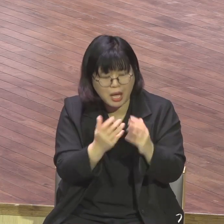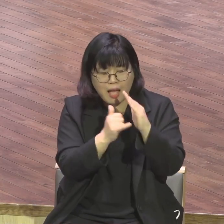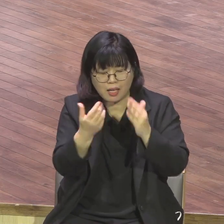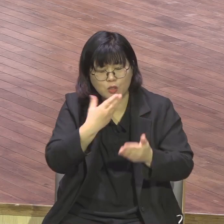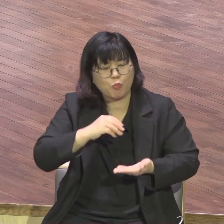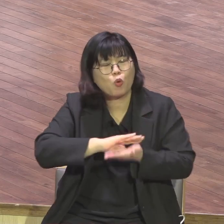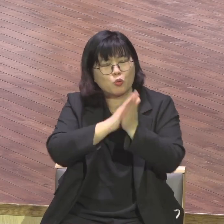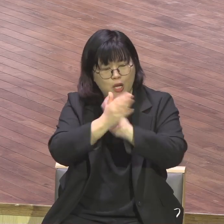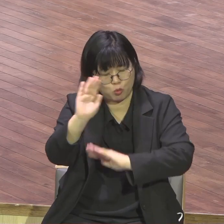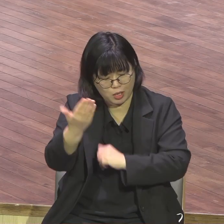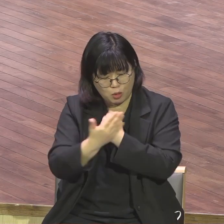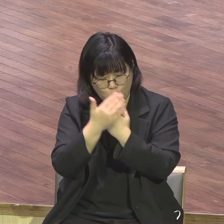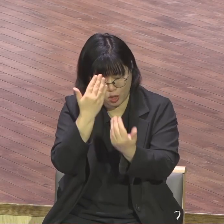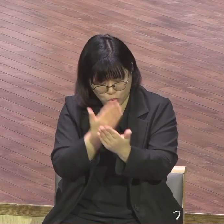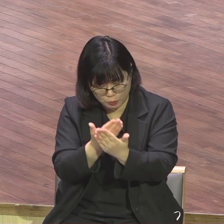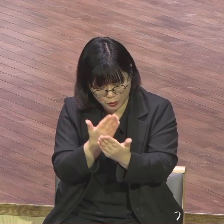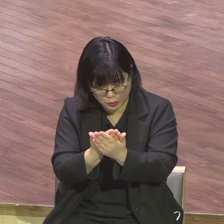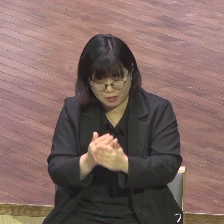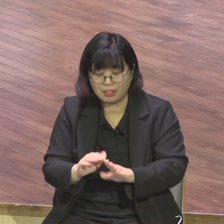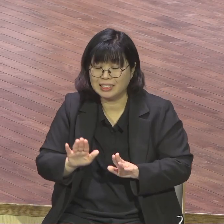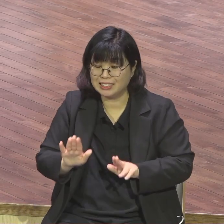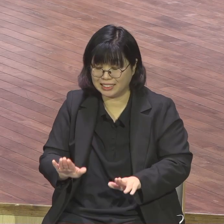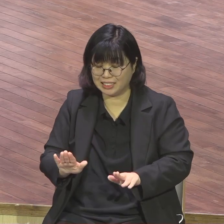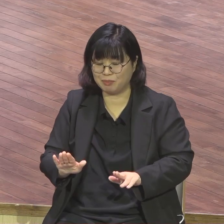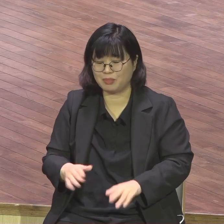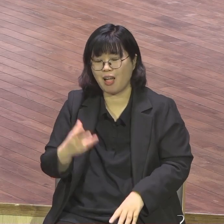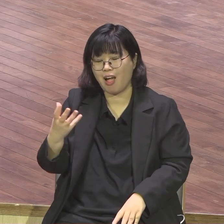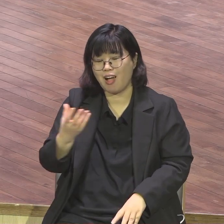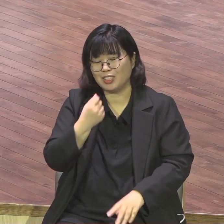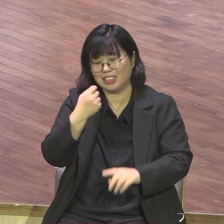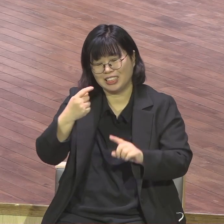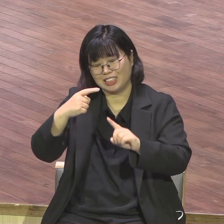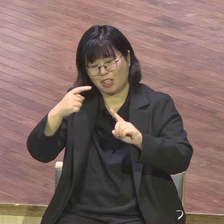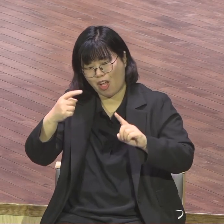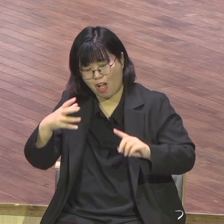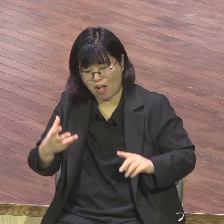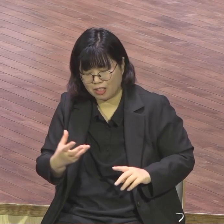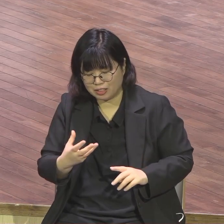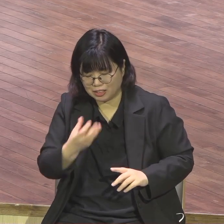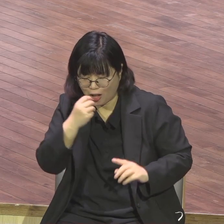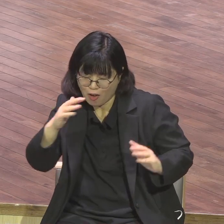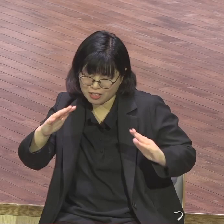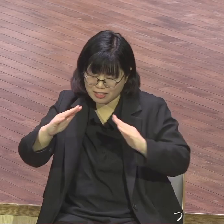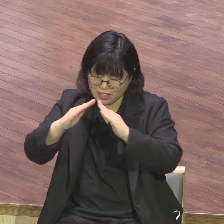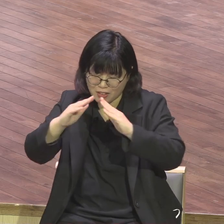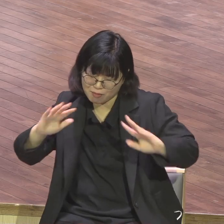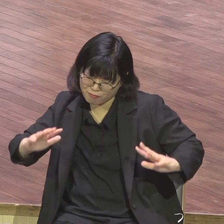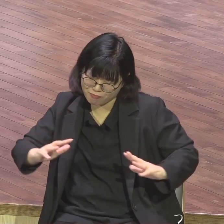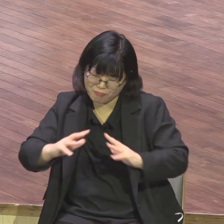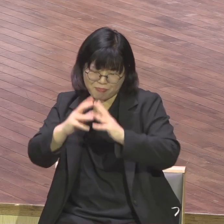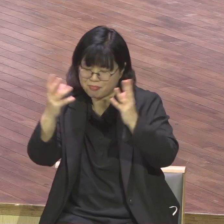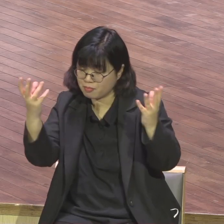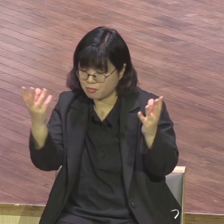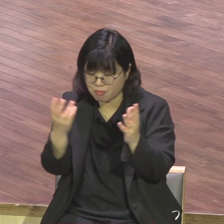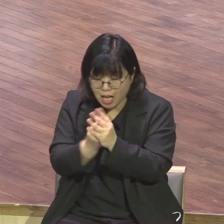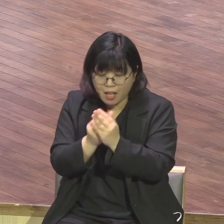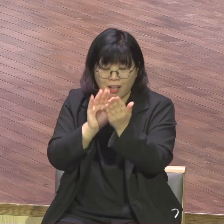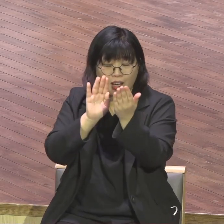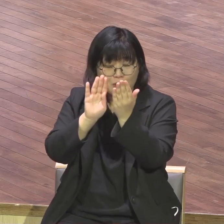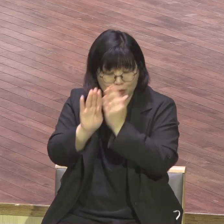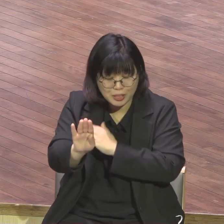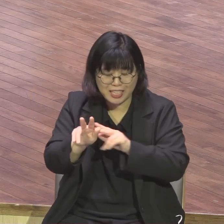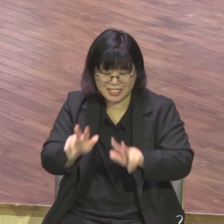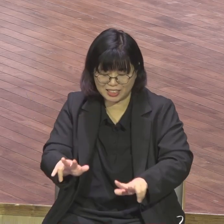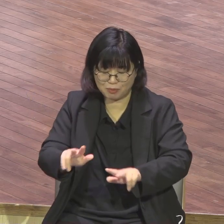시간표가 되며 이제 헌당이 끝나고 3.1조 구성해서 참으로 지금 스타트만 운동을 일으키고 하나님이